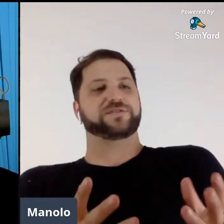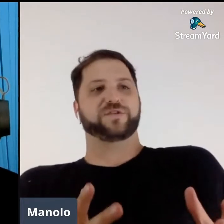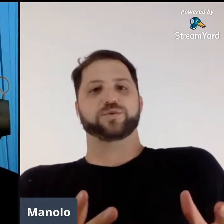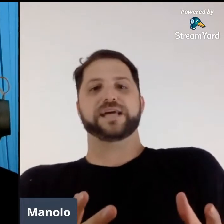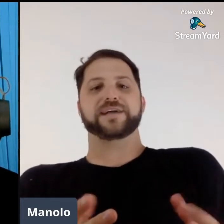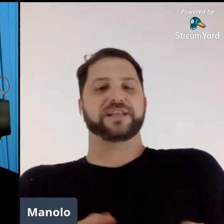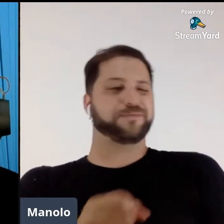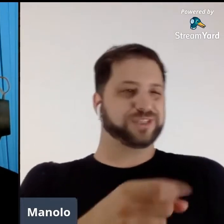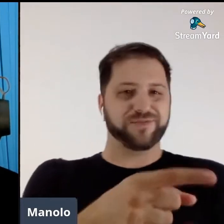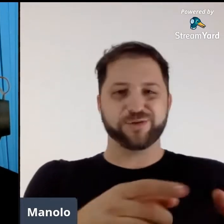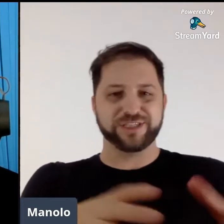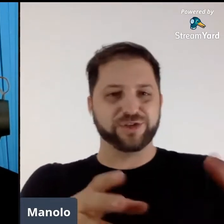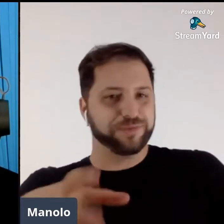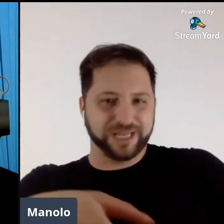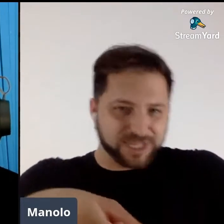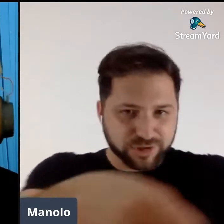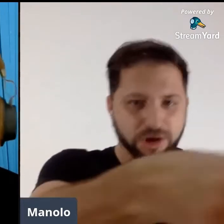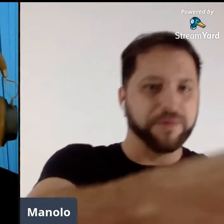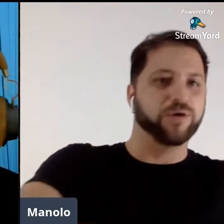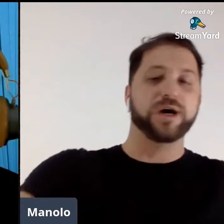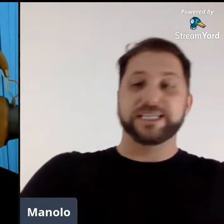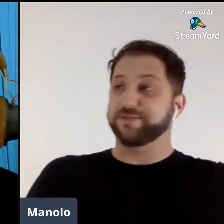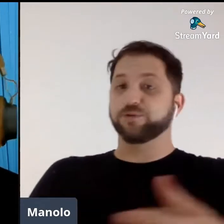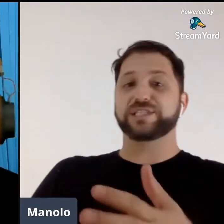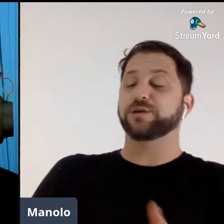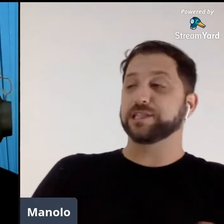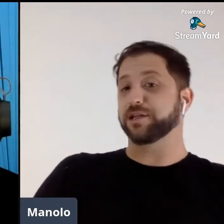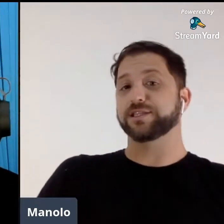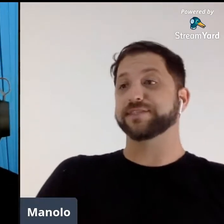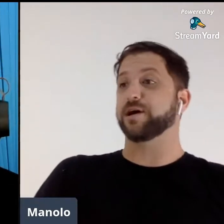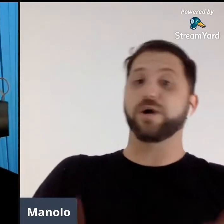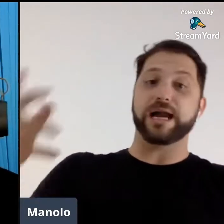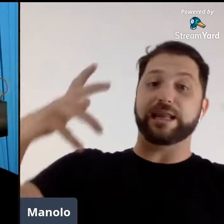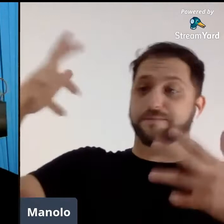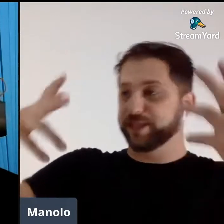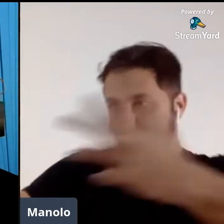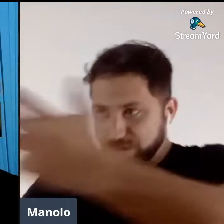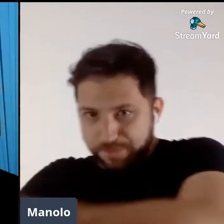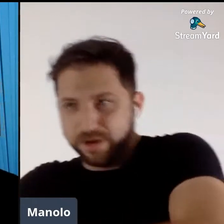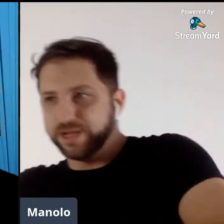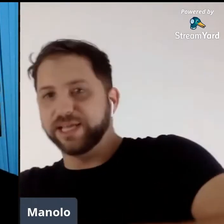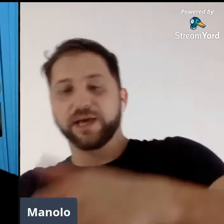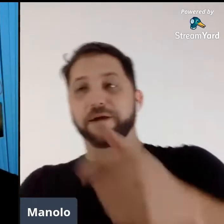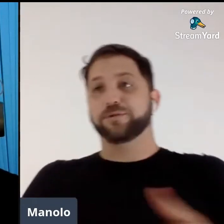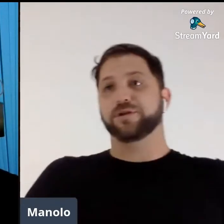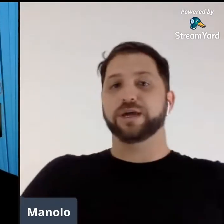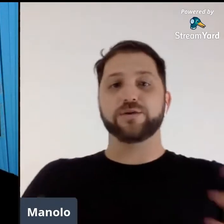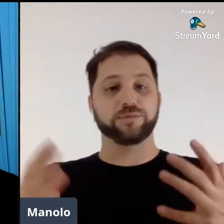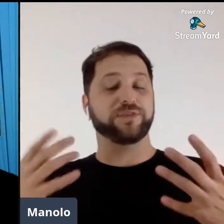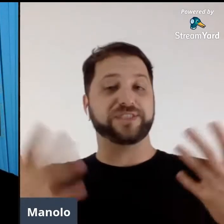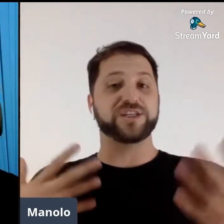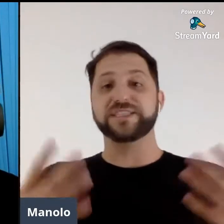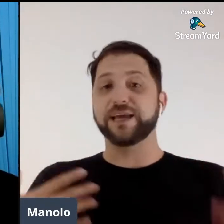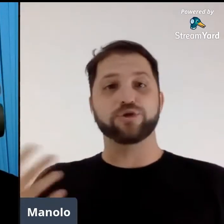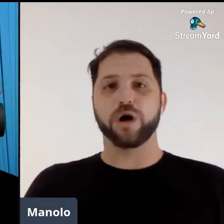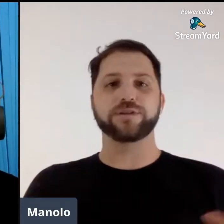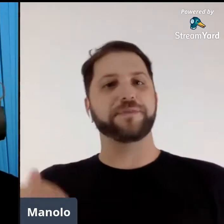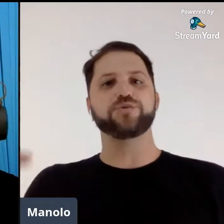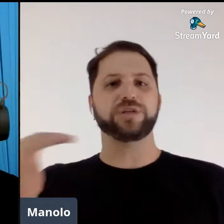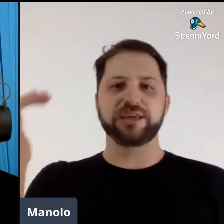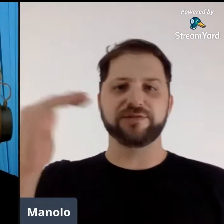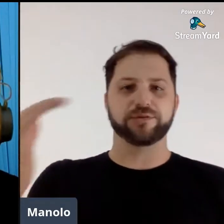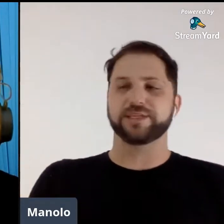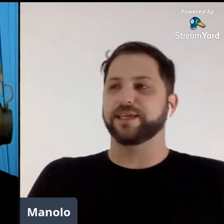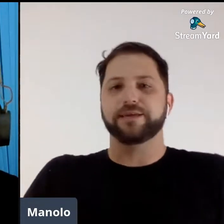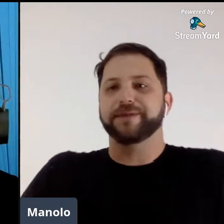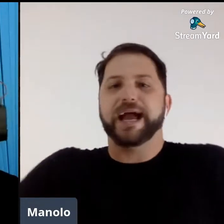você vê uma dificuldade, né? Putz, ele não vai conseguir subir ali, deixa eu dar uma mão. Você vê um cego tentando atravessar a rua, caramba, deixa eu dar uma mão ali. Putz, alguém com deficiência intelectual,